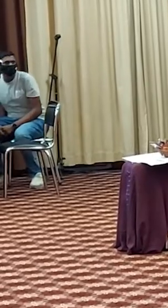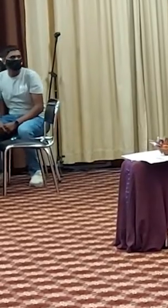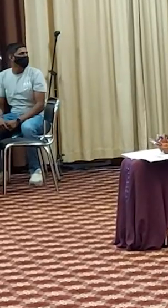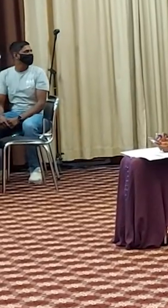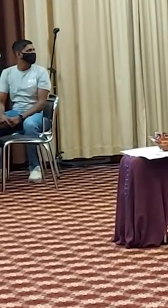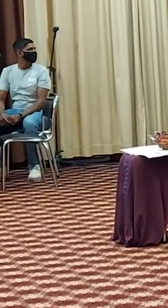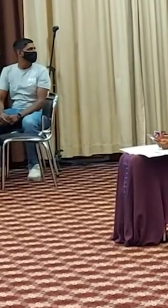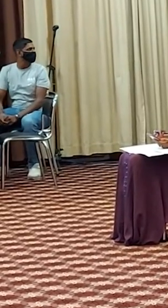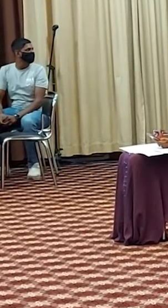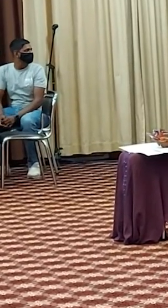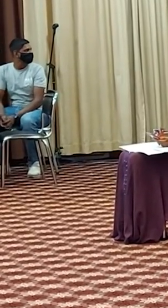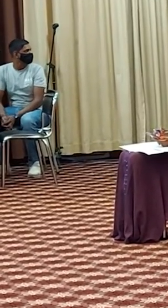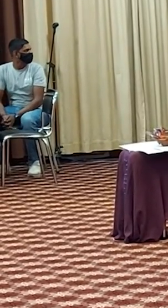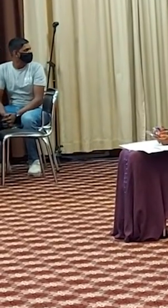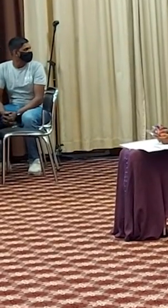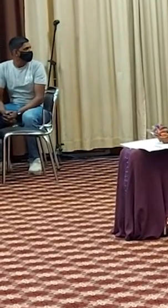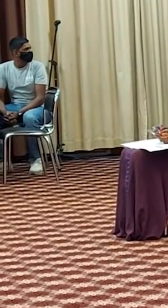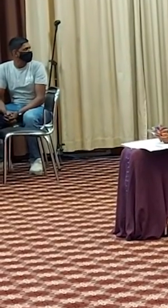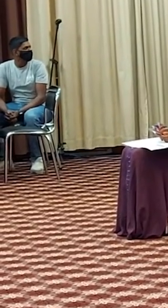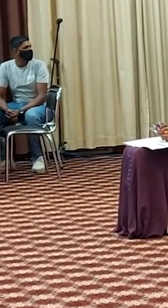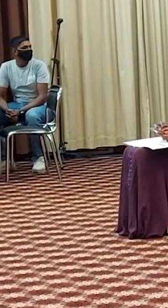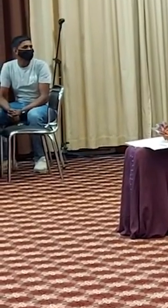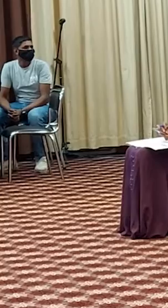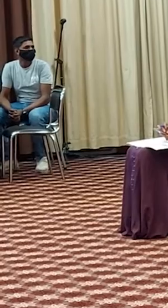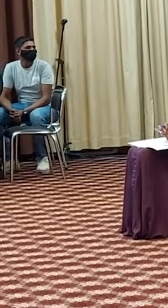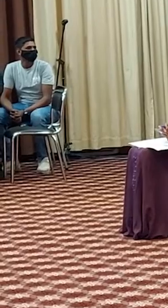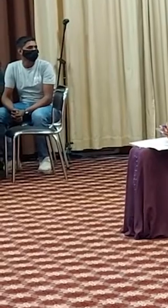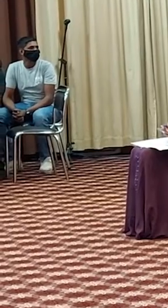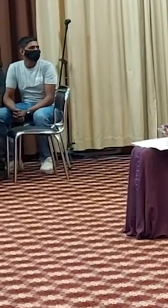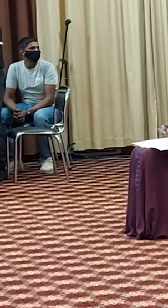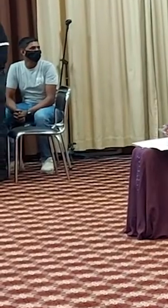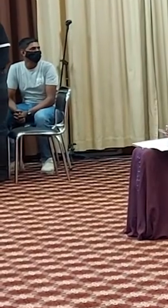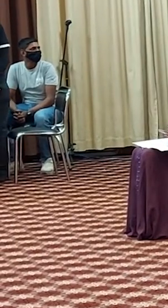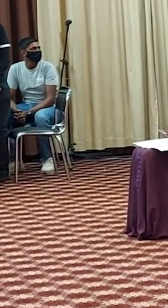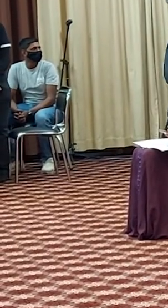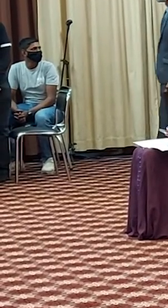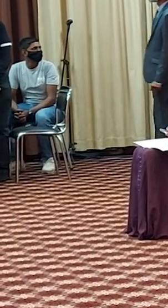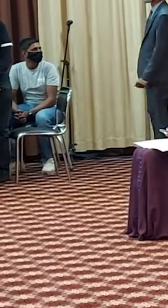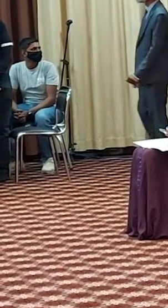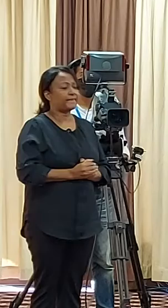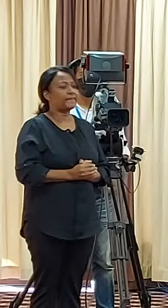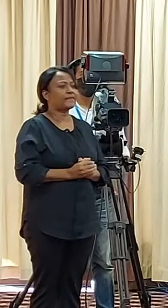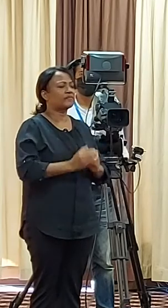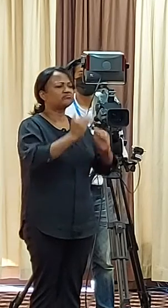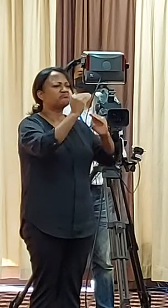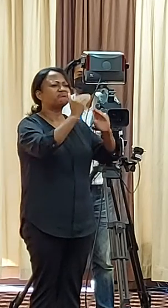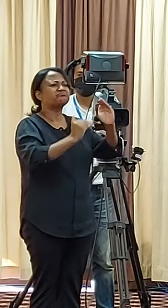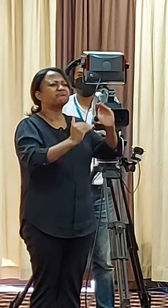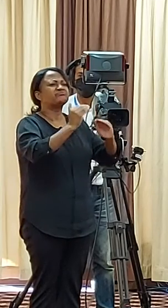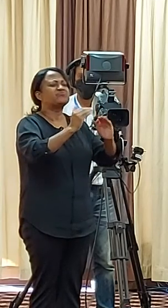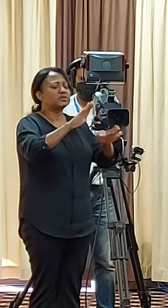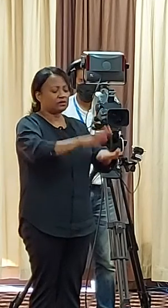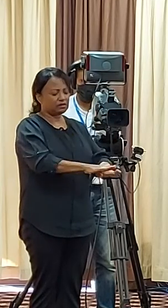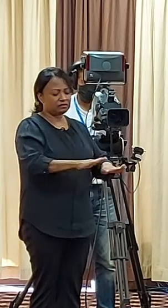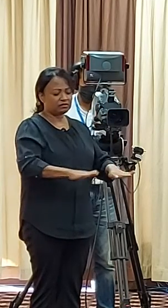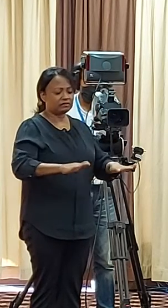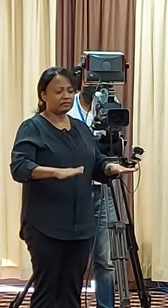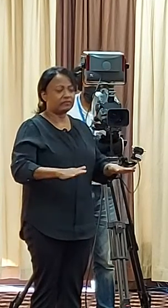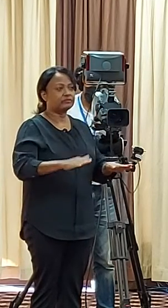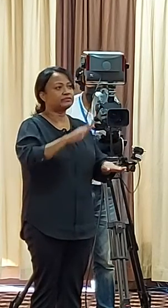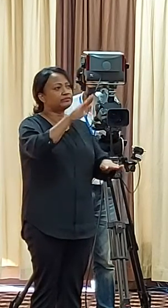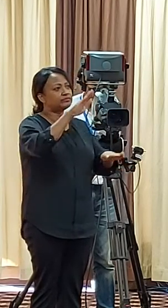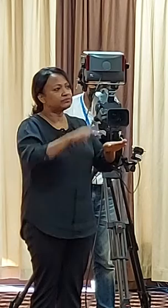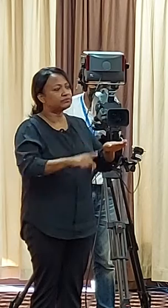difficulté financière. On connaît aussi qu'il y a une grande injustice pour les enfants moins